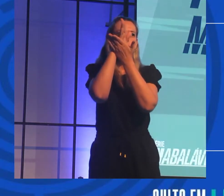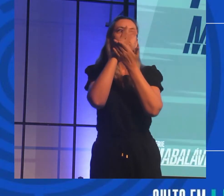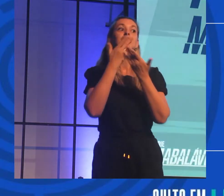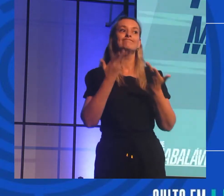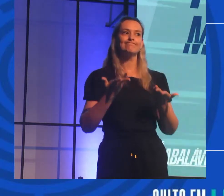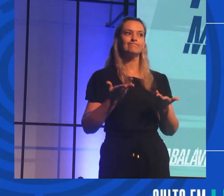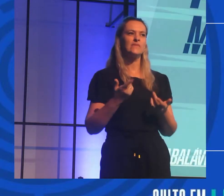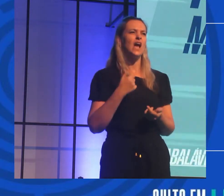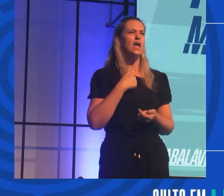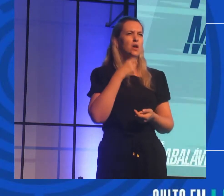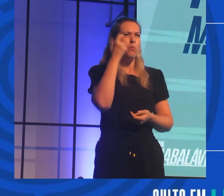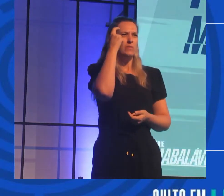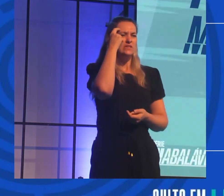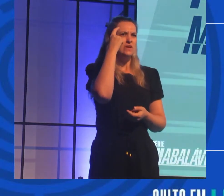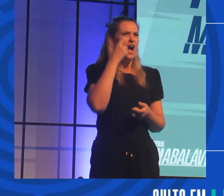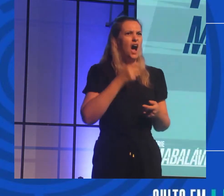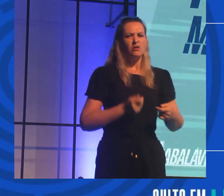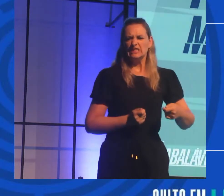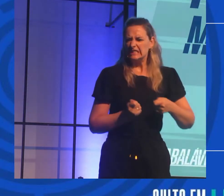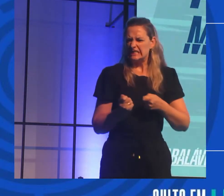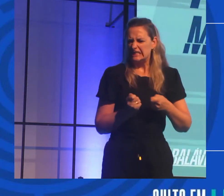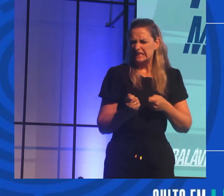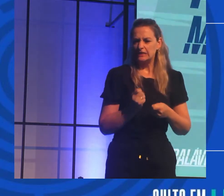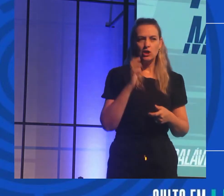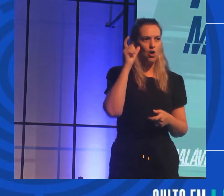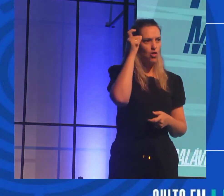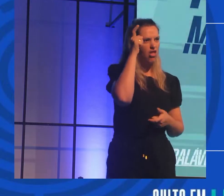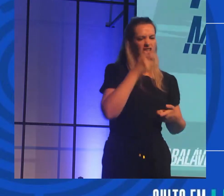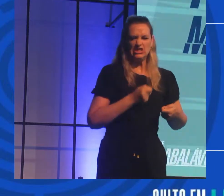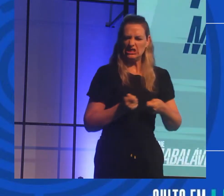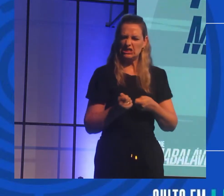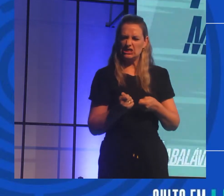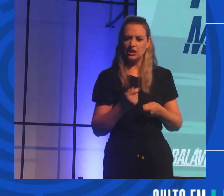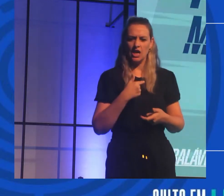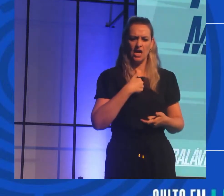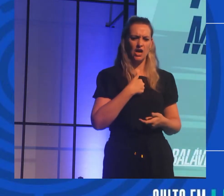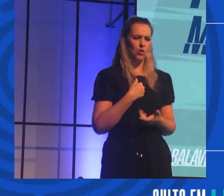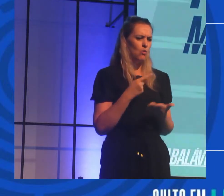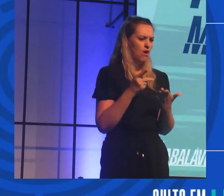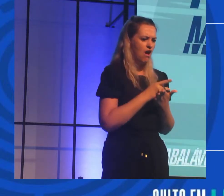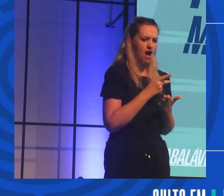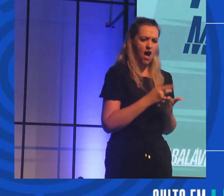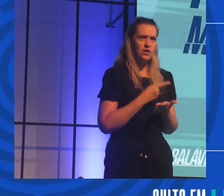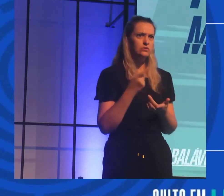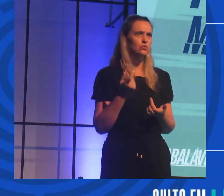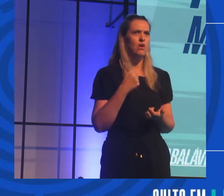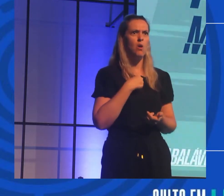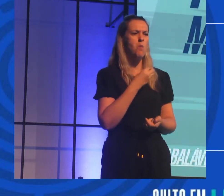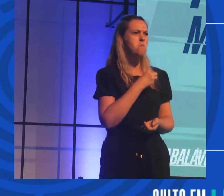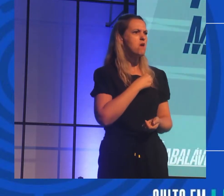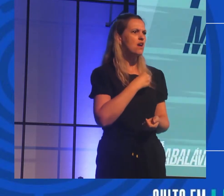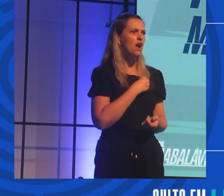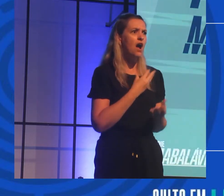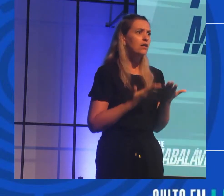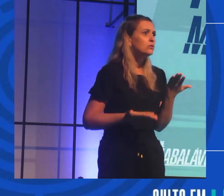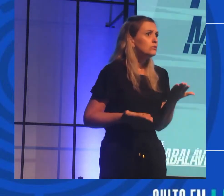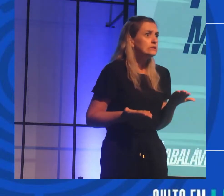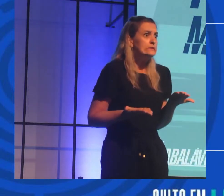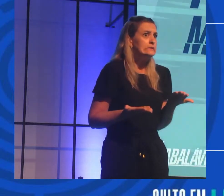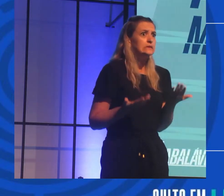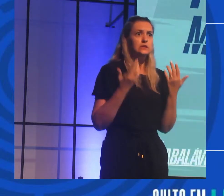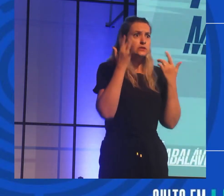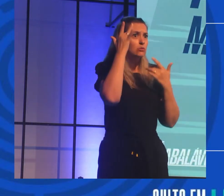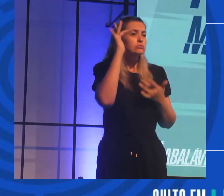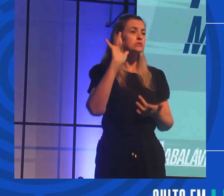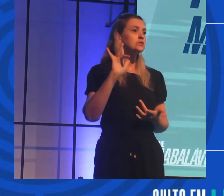coisa errada. A coisa não está dando bem. É um ataque dali, um ataque de lá, uma dificuldade aqui, uma dificuldade acolá.